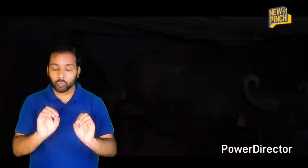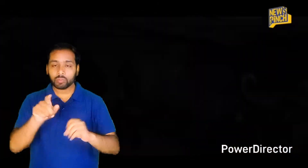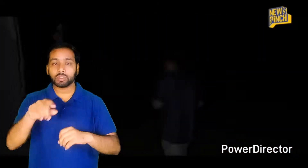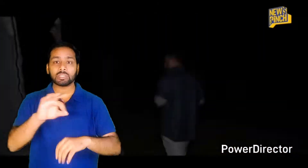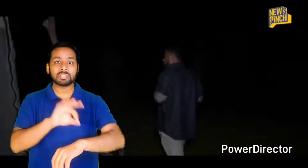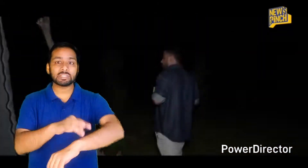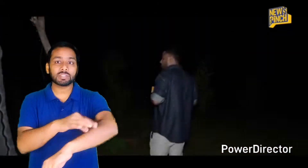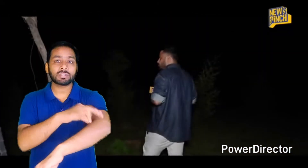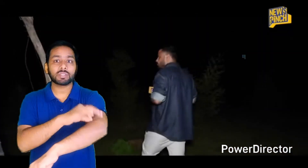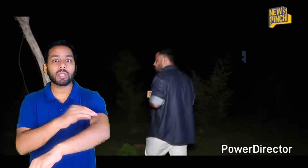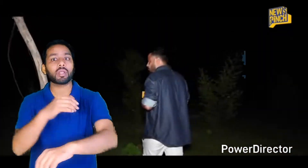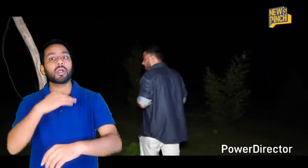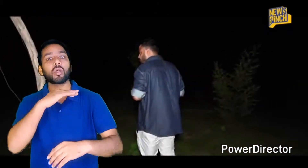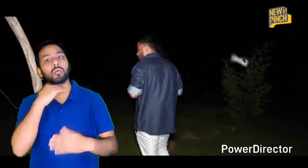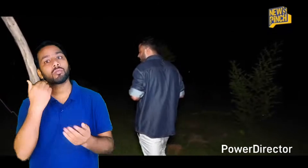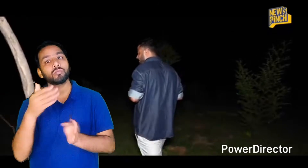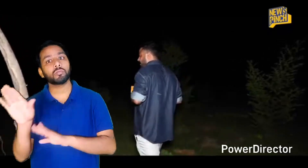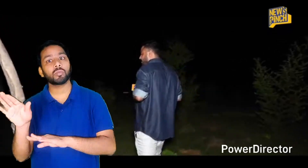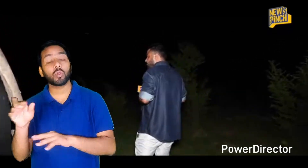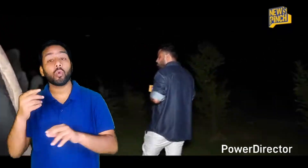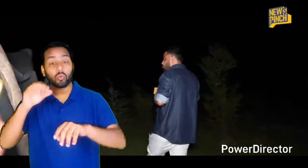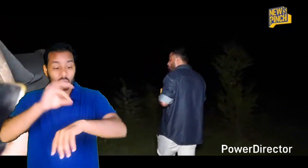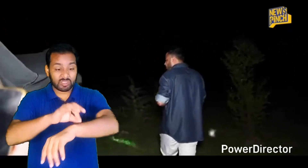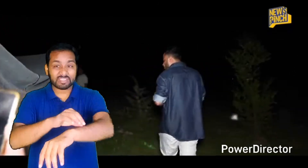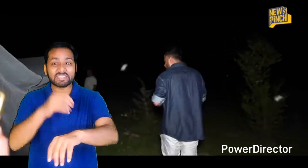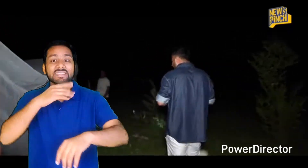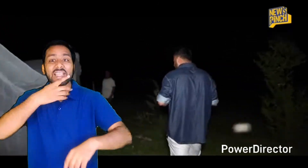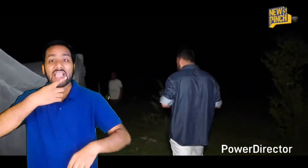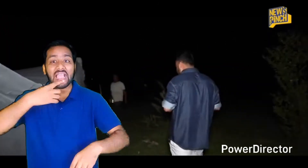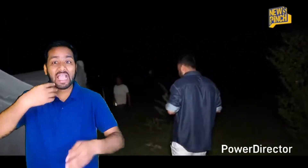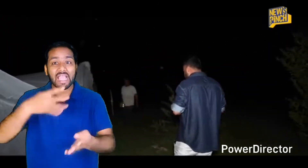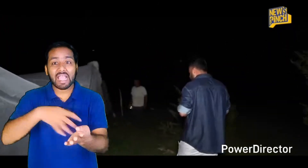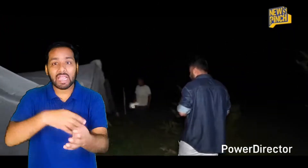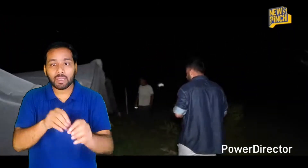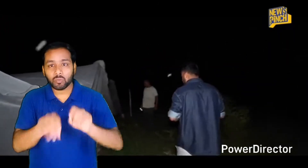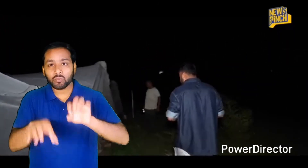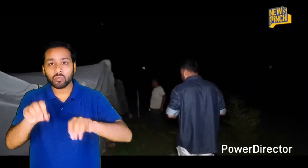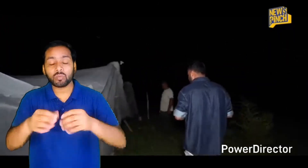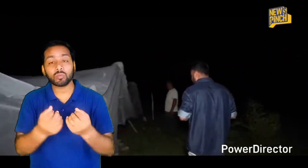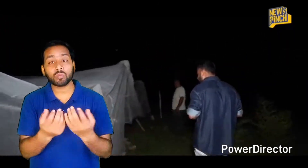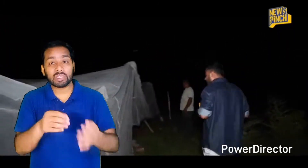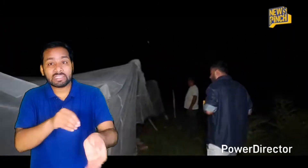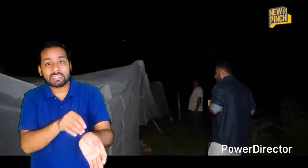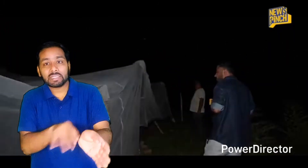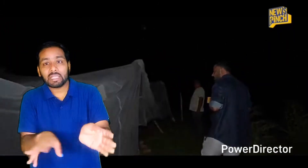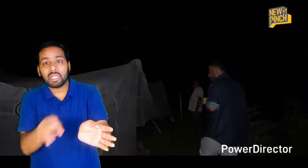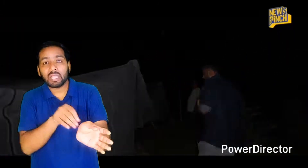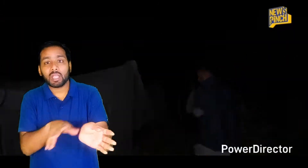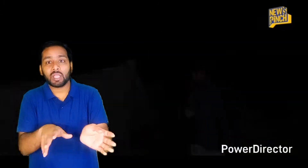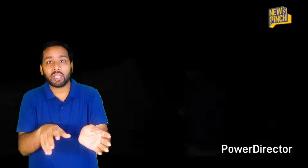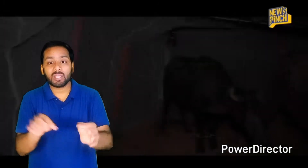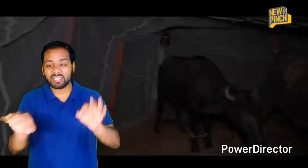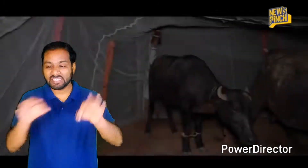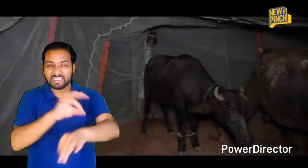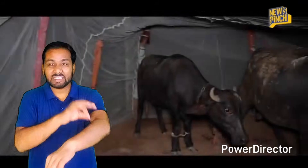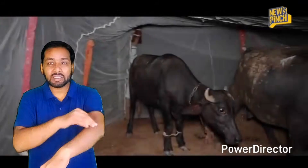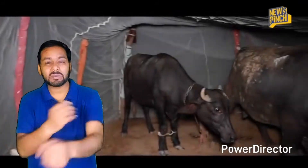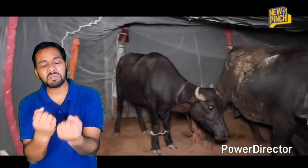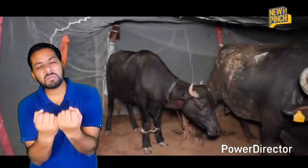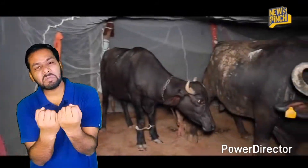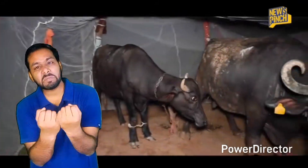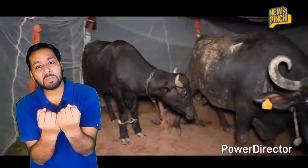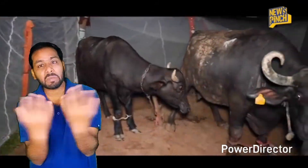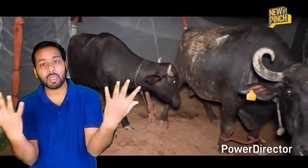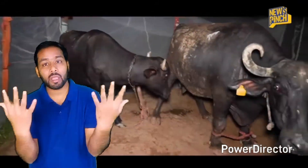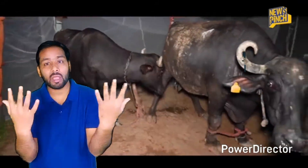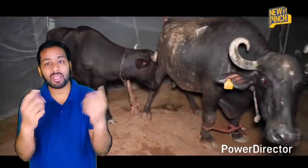जो पालतू मवेशी हैं उनको खुला छोड़ दिया जाए, तो सुबह उनके आसपास खून टपकने लग जाता है, क्योंकि इतने मच्छर हैं यहाँ पे।